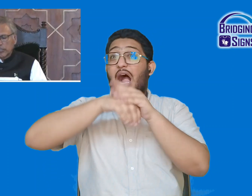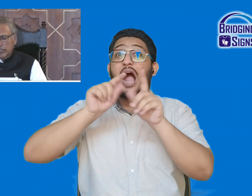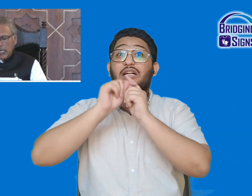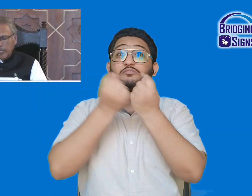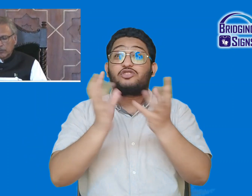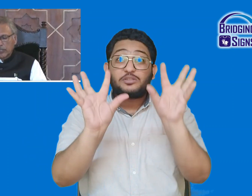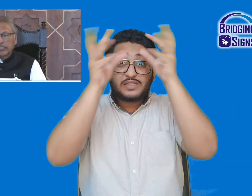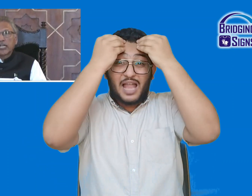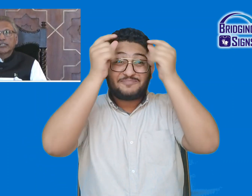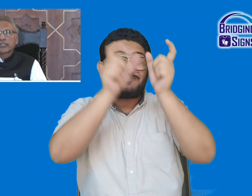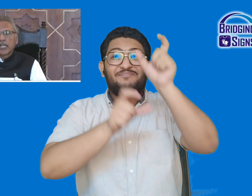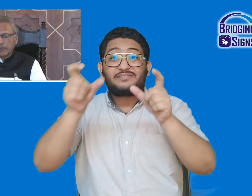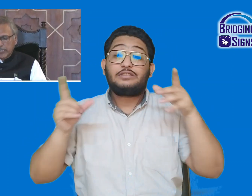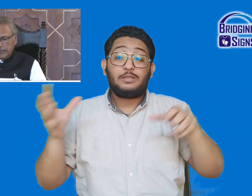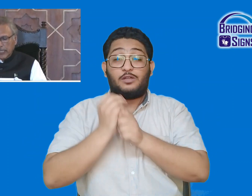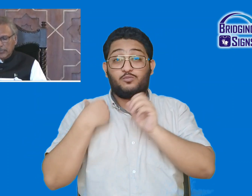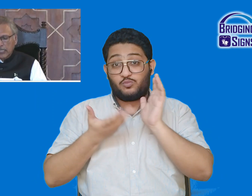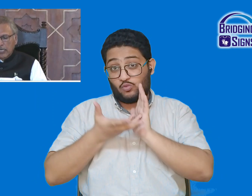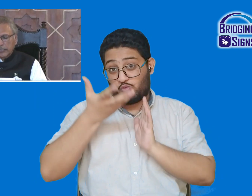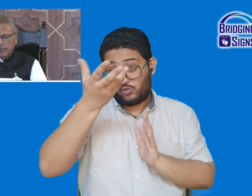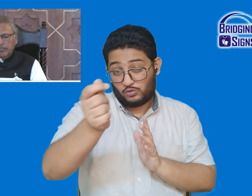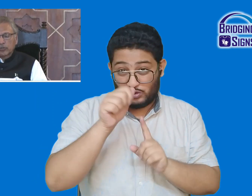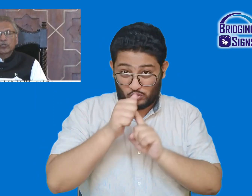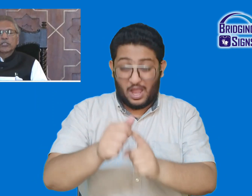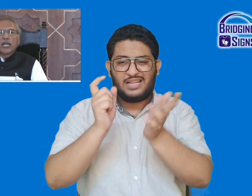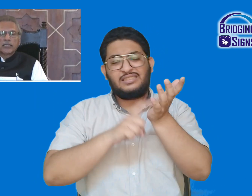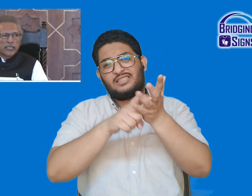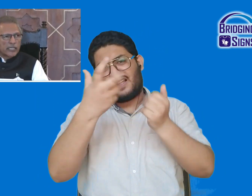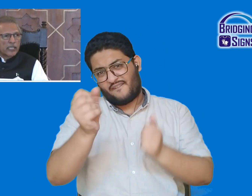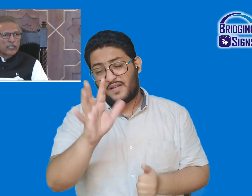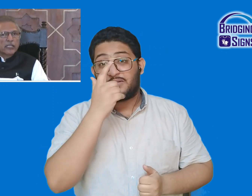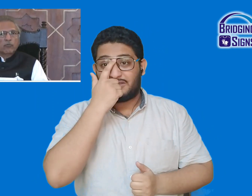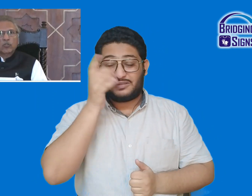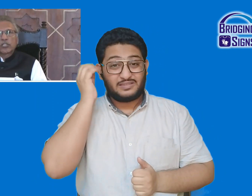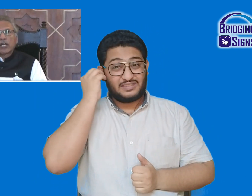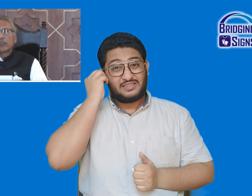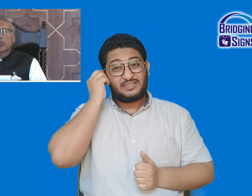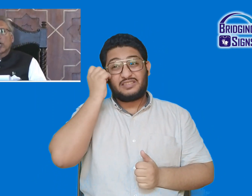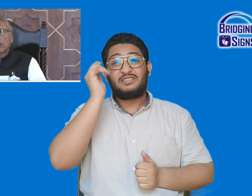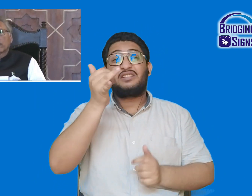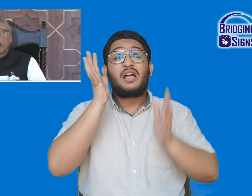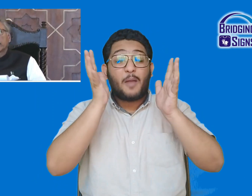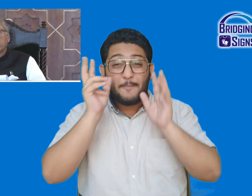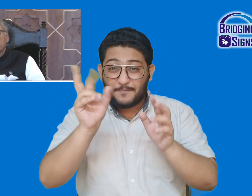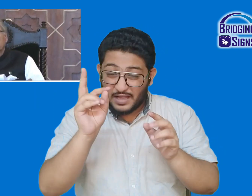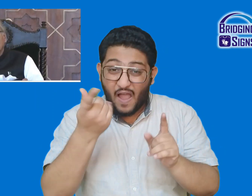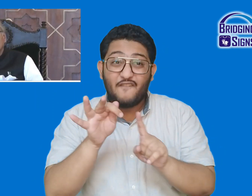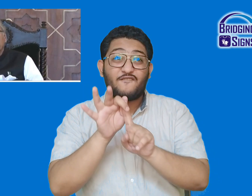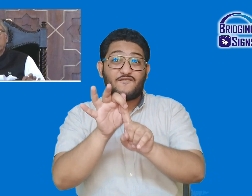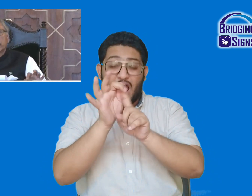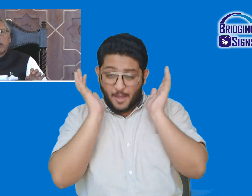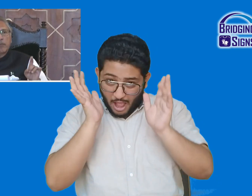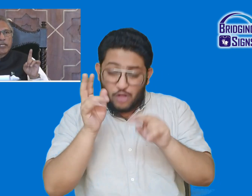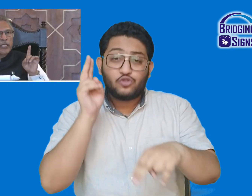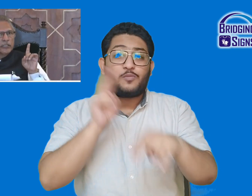بارگاہوں کی انتظامیہ کو ان احتیاطی تدابیر کے ساتھ یہ مشروط اجازت ہے کہ وہ تراویحوں کا اور فرائض نماز کا اور